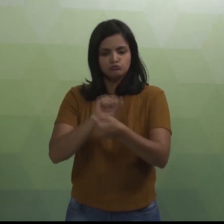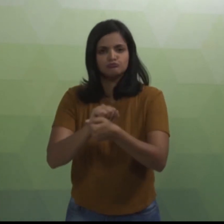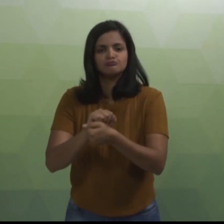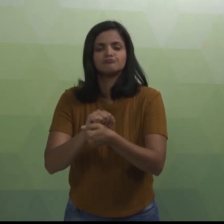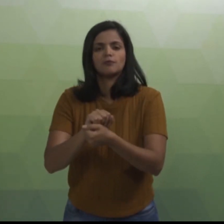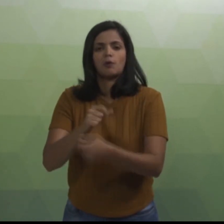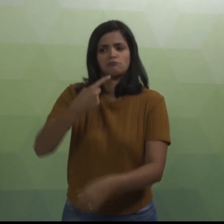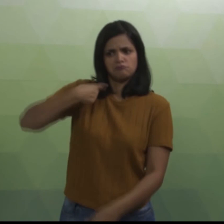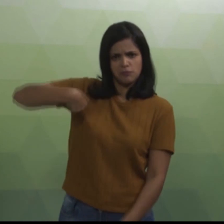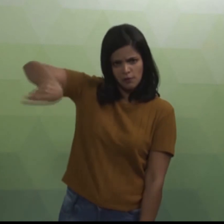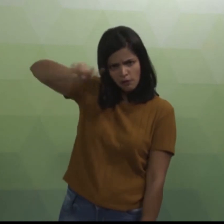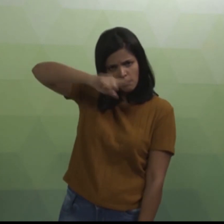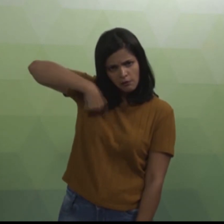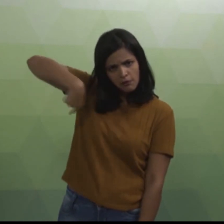olhar.